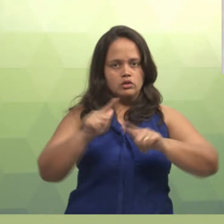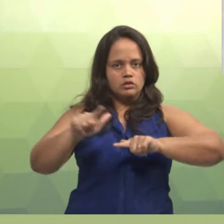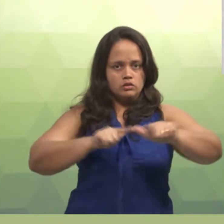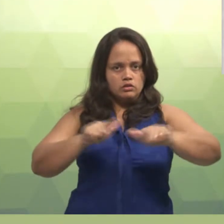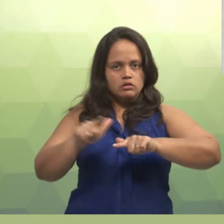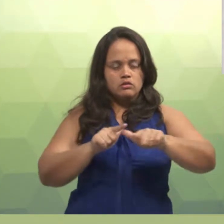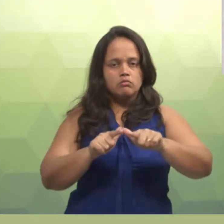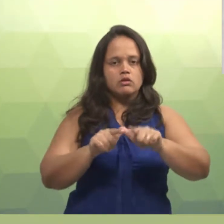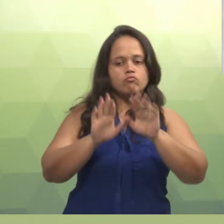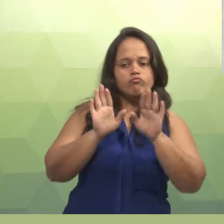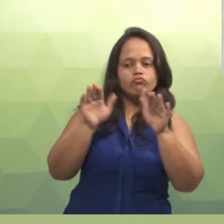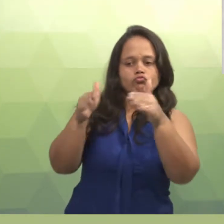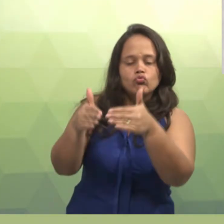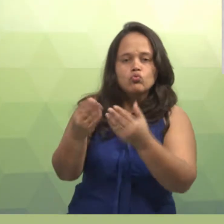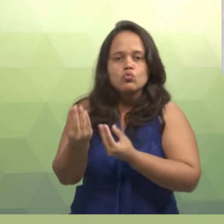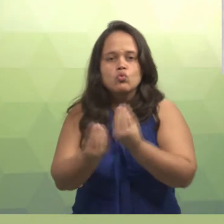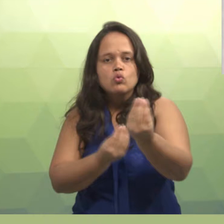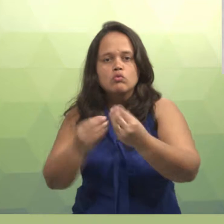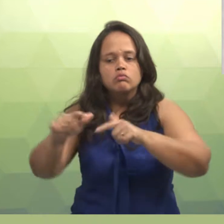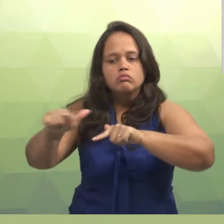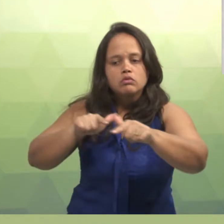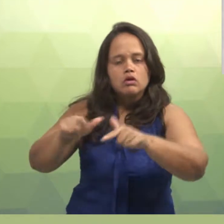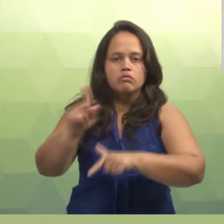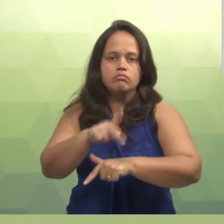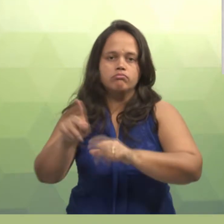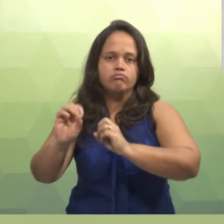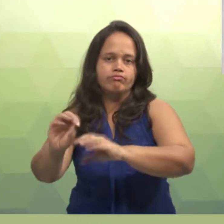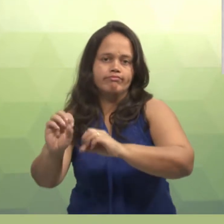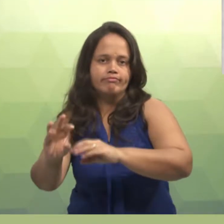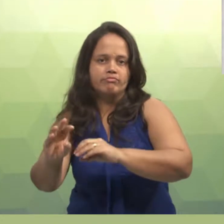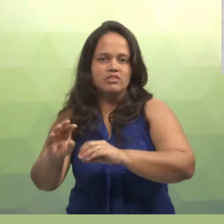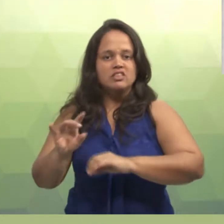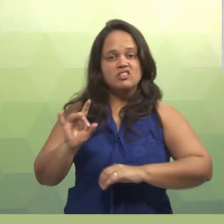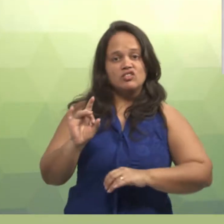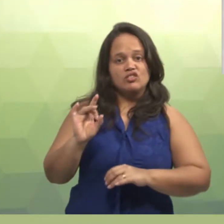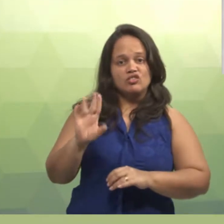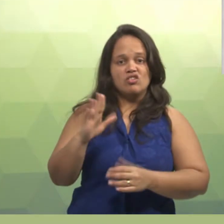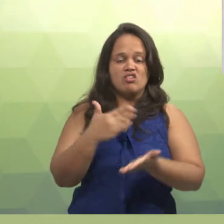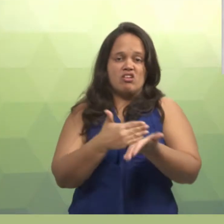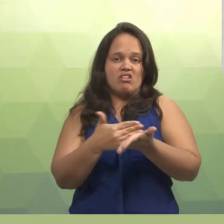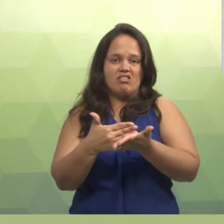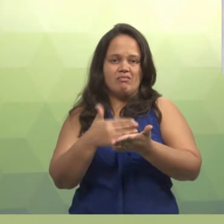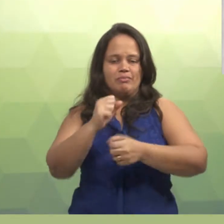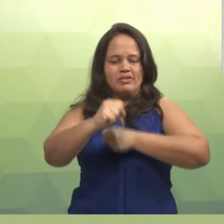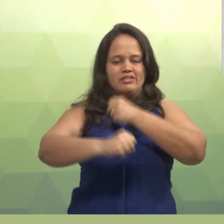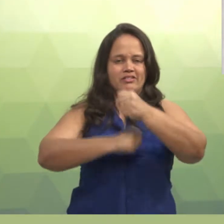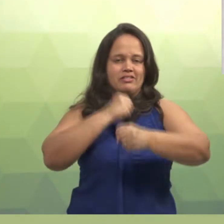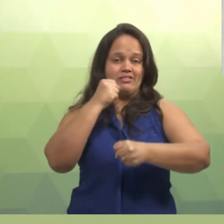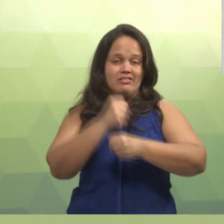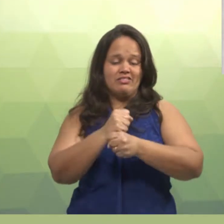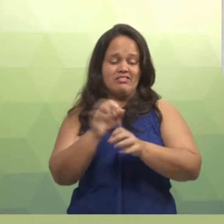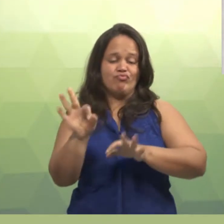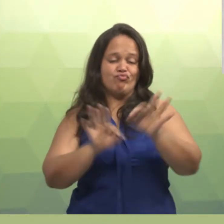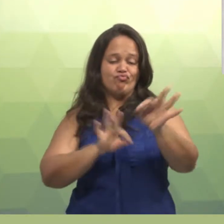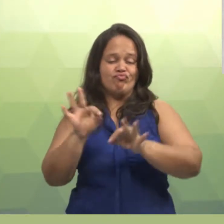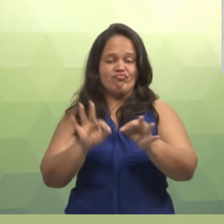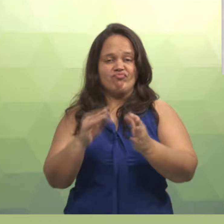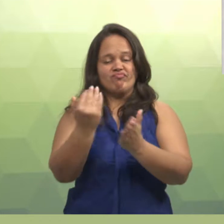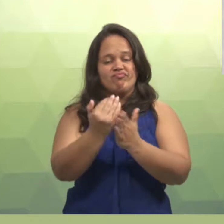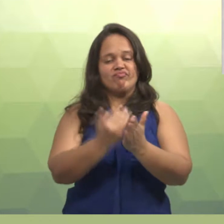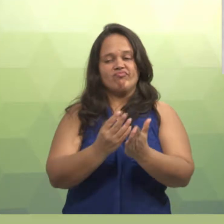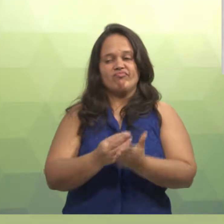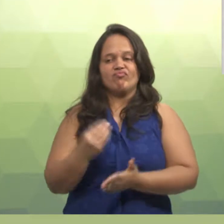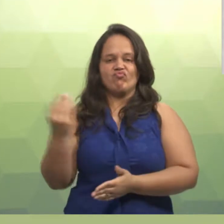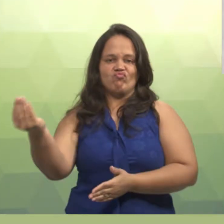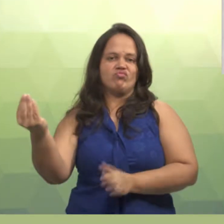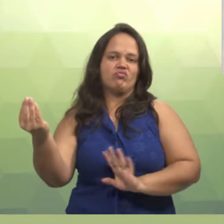ser elaborado para direcionar o trabalho do professor e não apenas para cumprir um ritual de